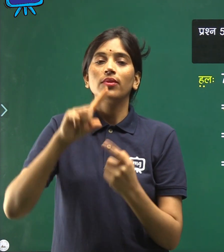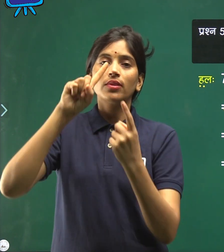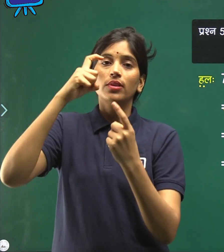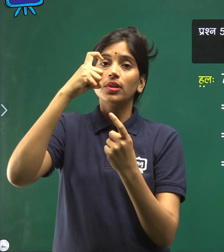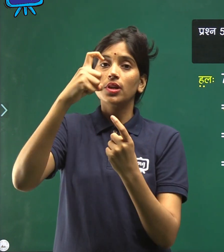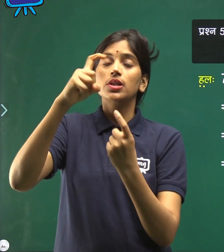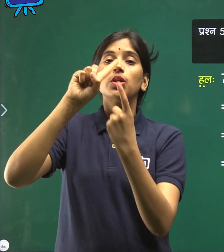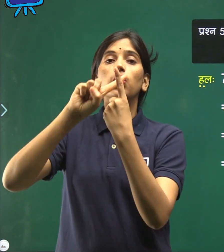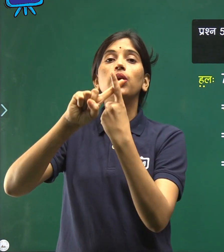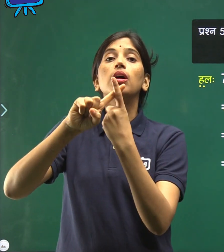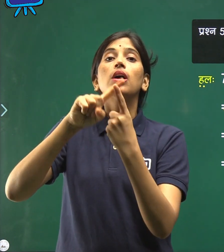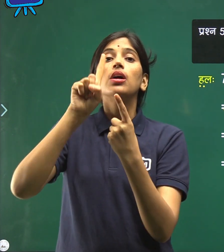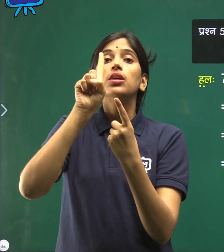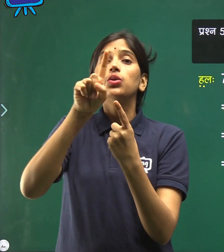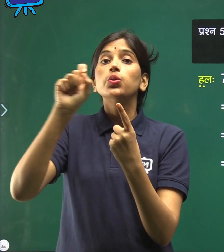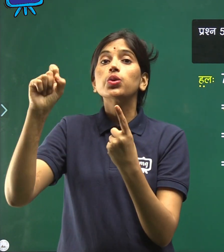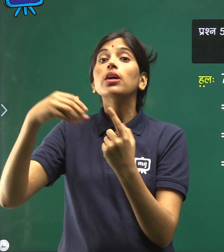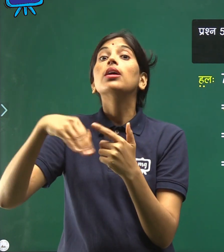7 को गुणा 100 से किया तो कितने आएगा?